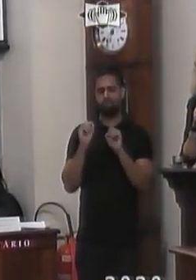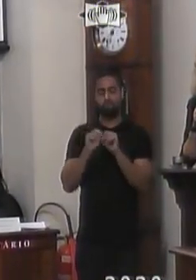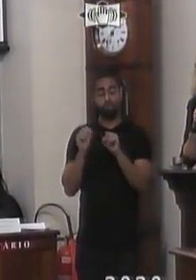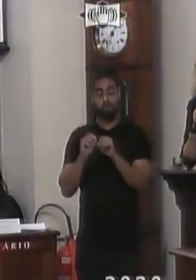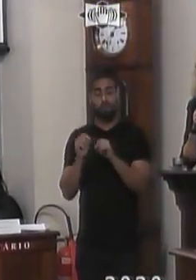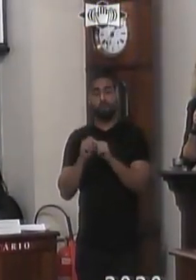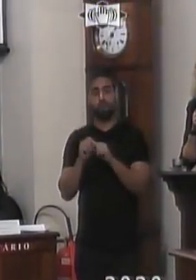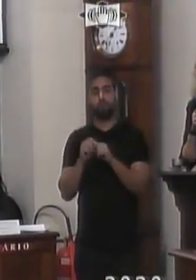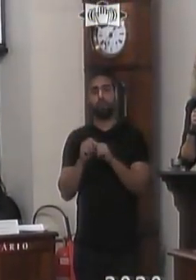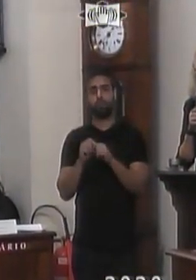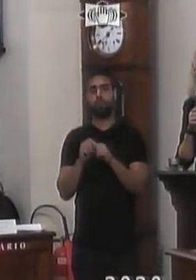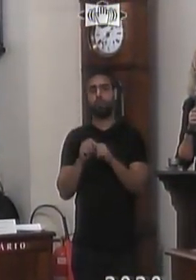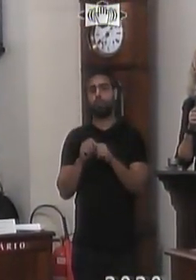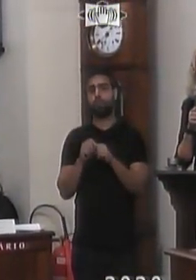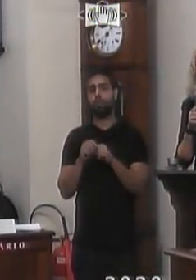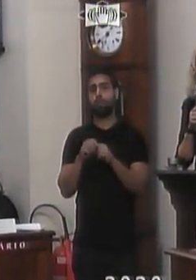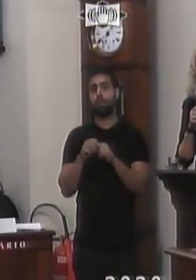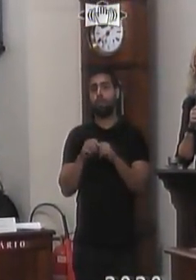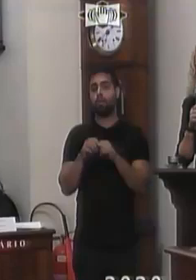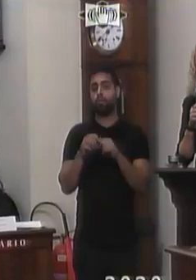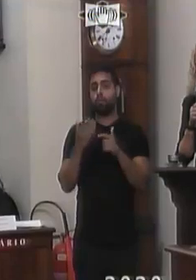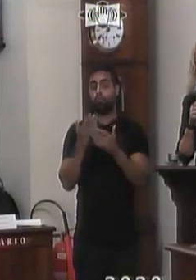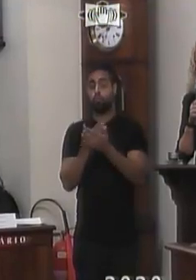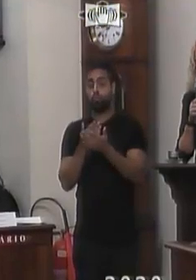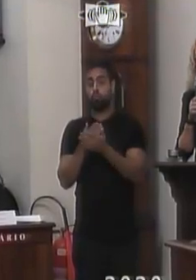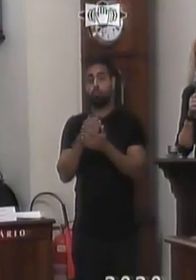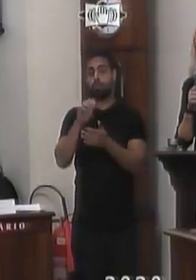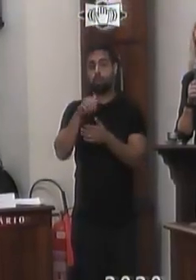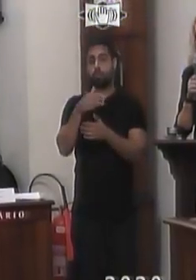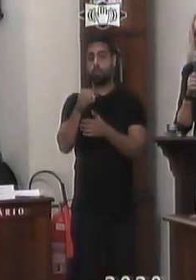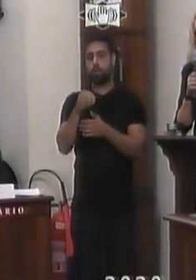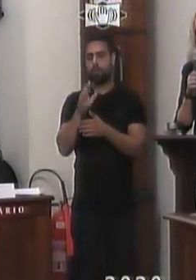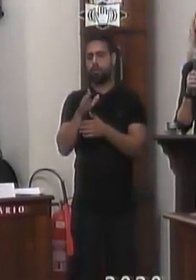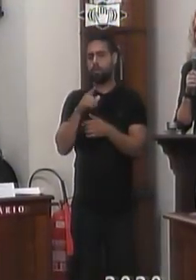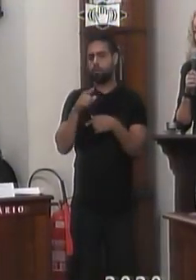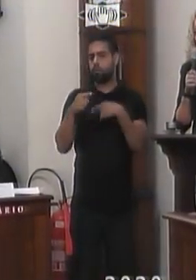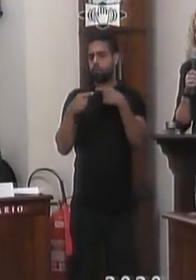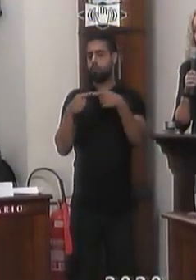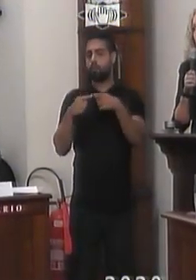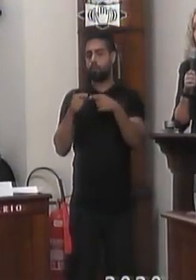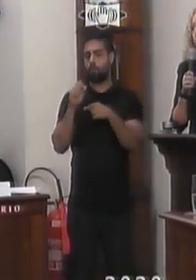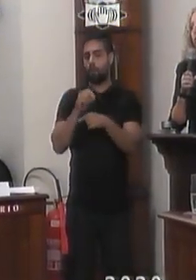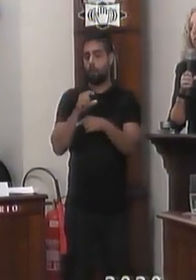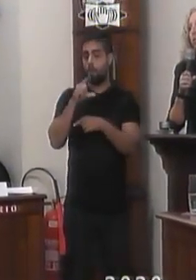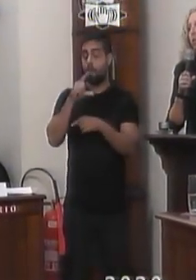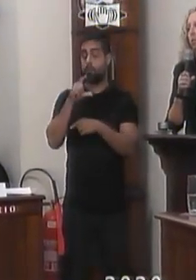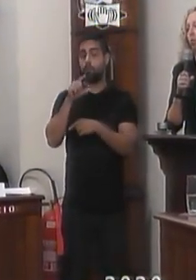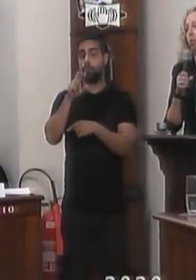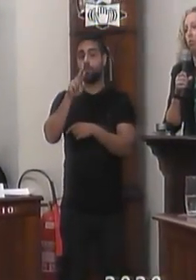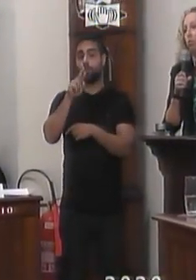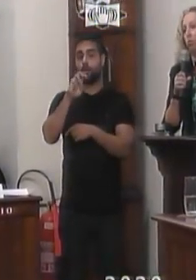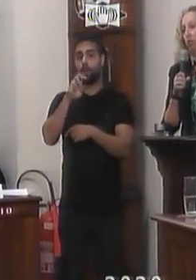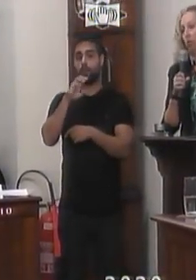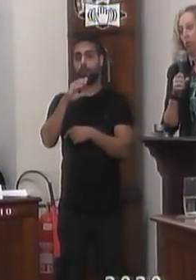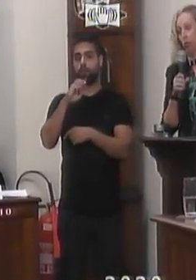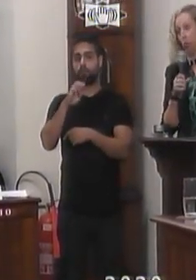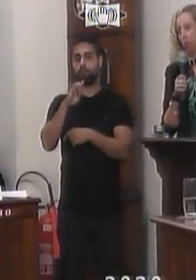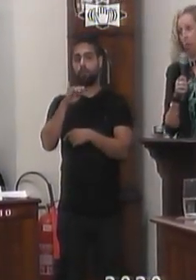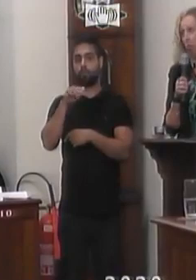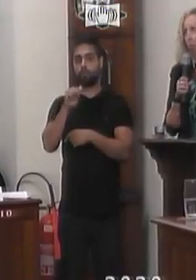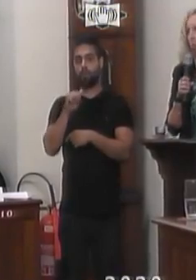em relação a esse plano de ação, eles visam aumento de receita, né? Porque